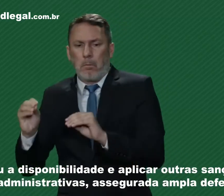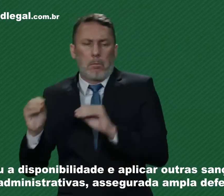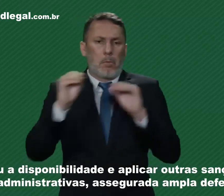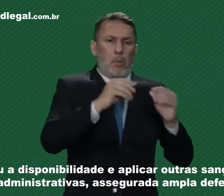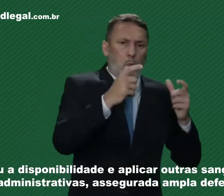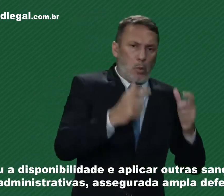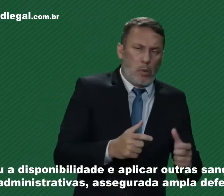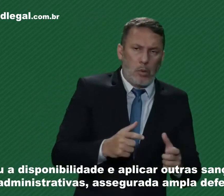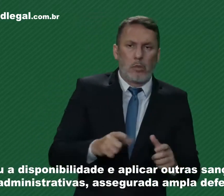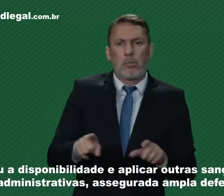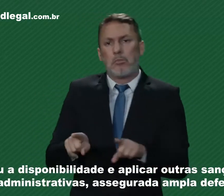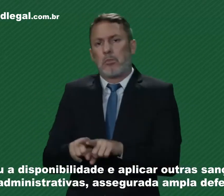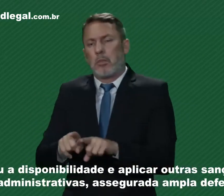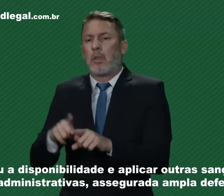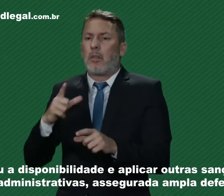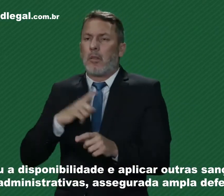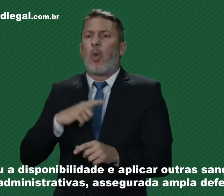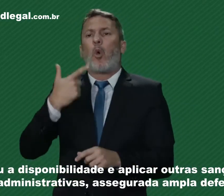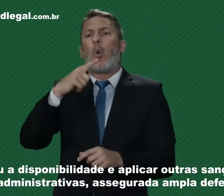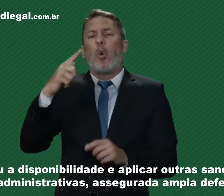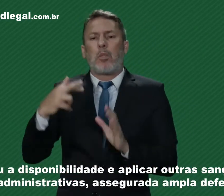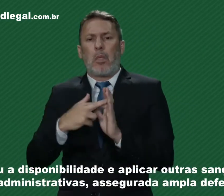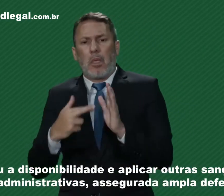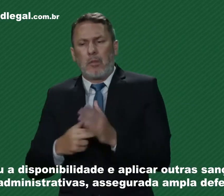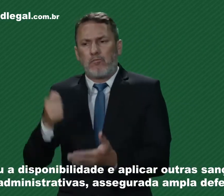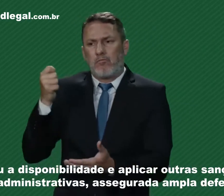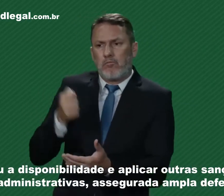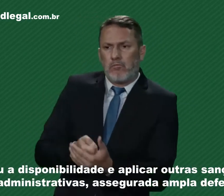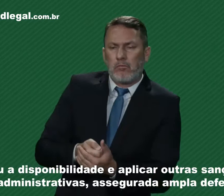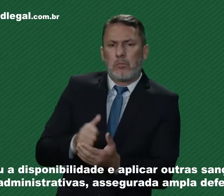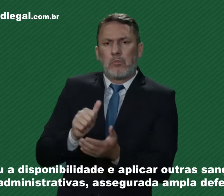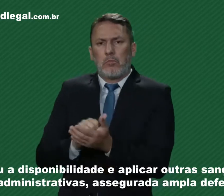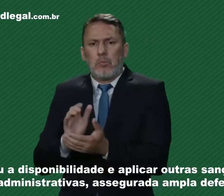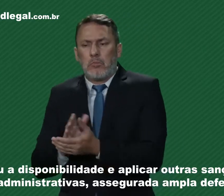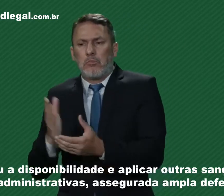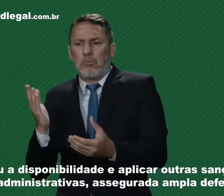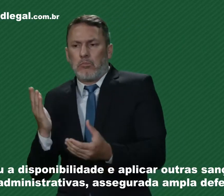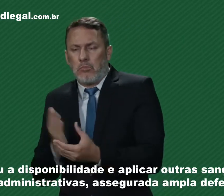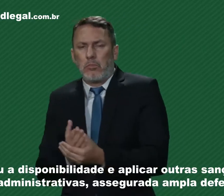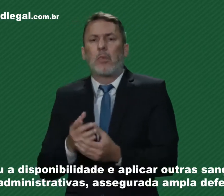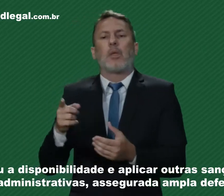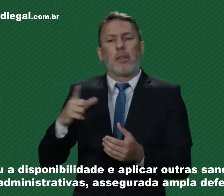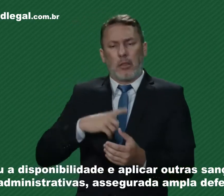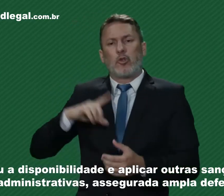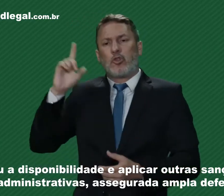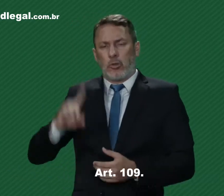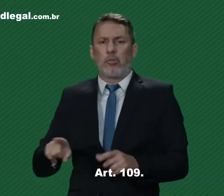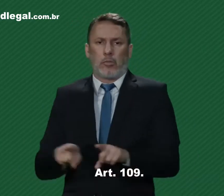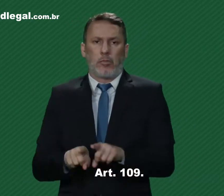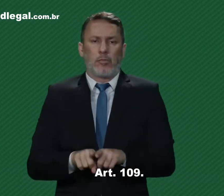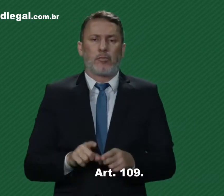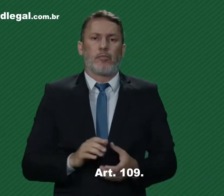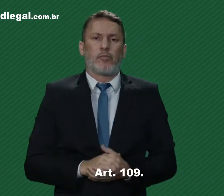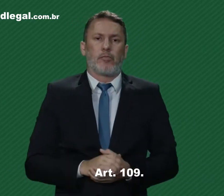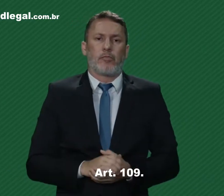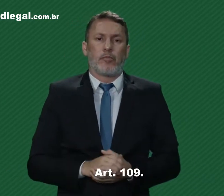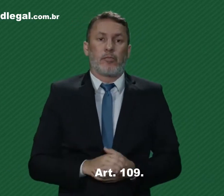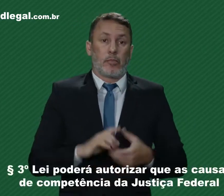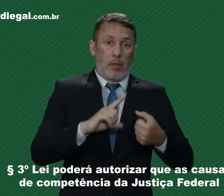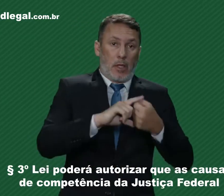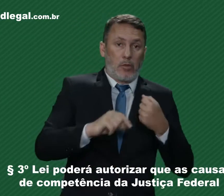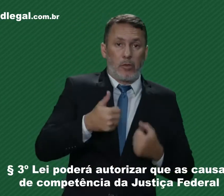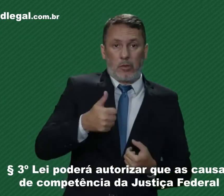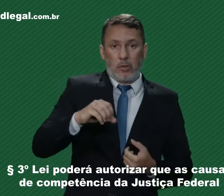a disponibilidade e aplicar outras sanções administrativas, assegurada ampla defesa. Artigo